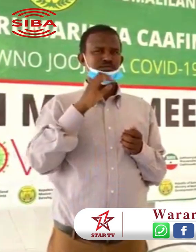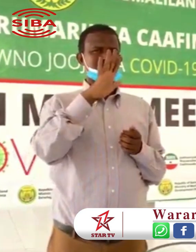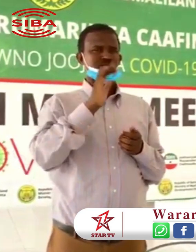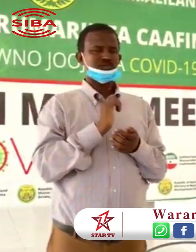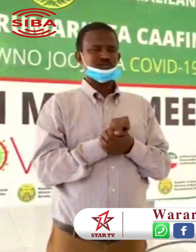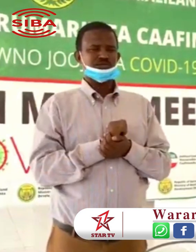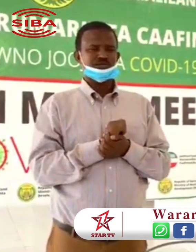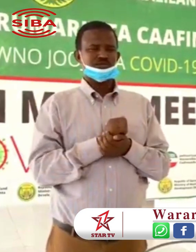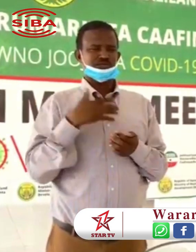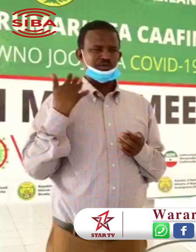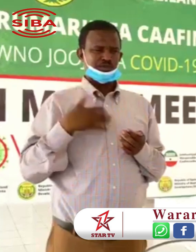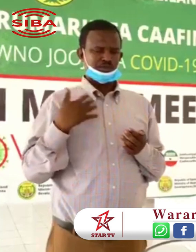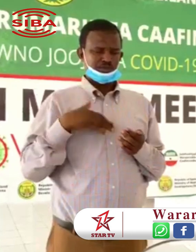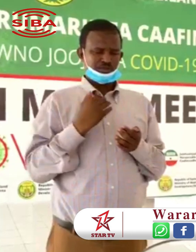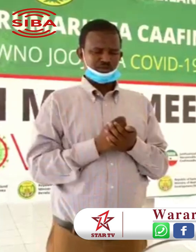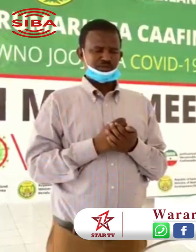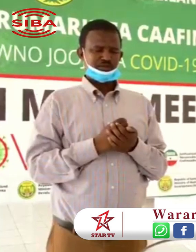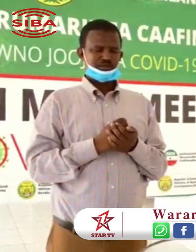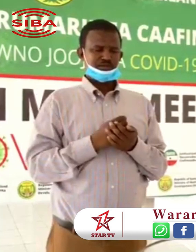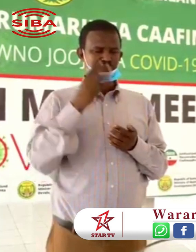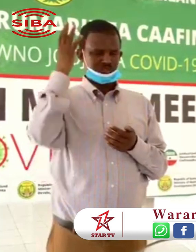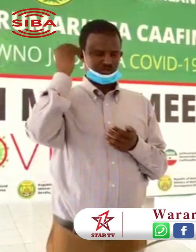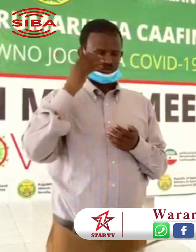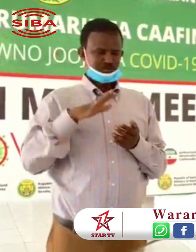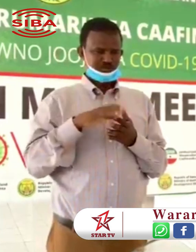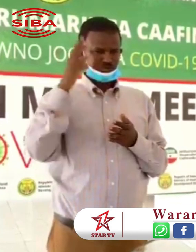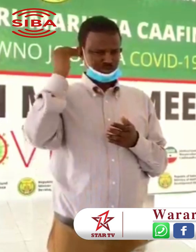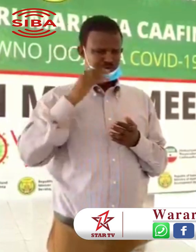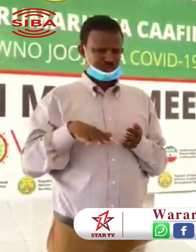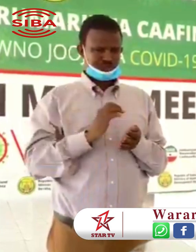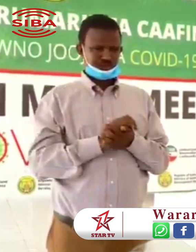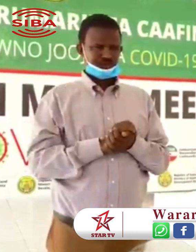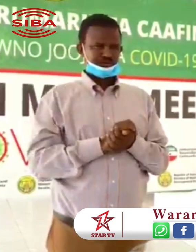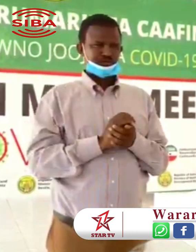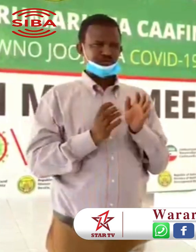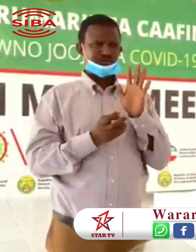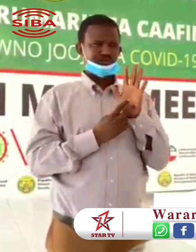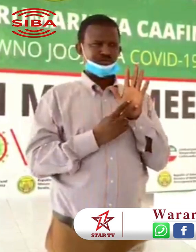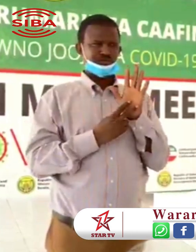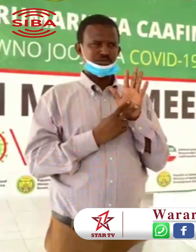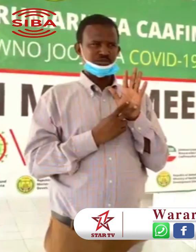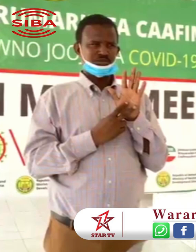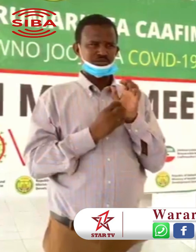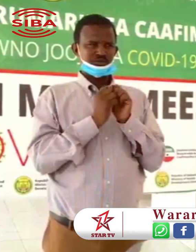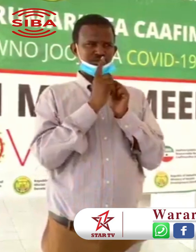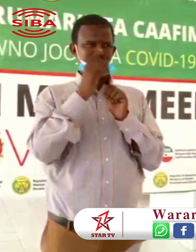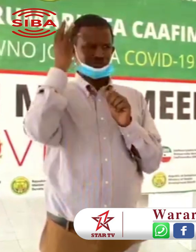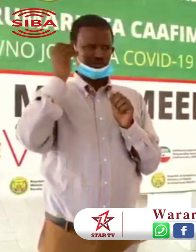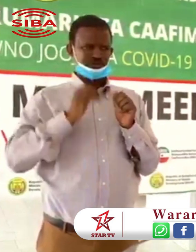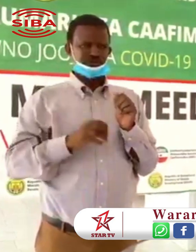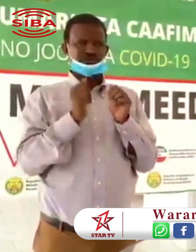dadkaasi 11 ka mid ah waa reer Soomaaliland 6 ka mid ahna waa ajnabi